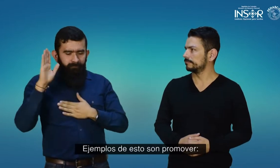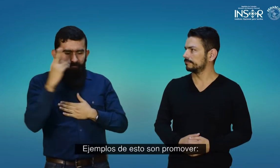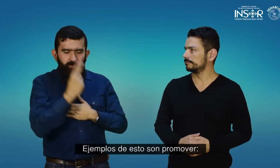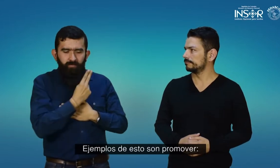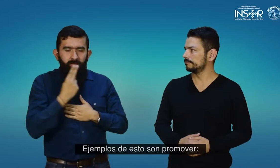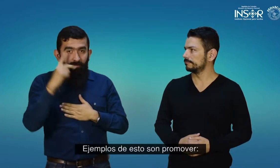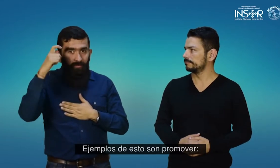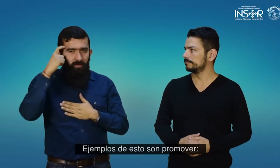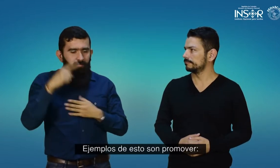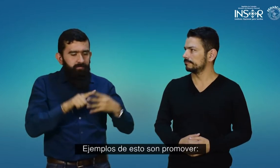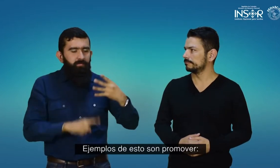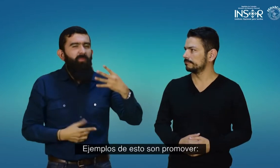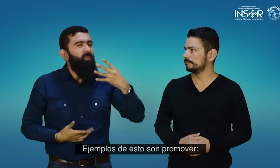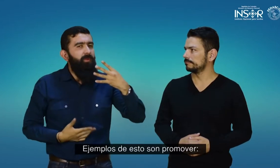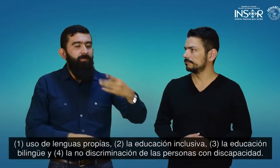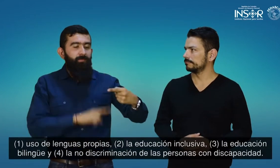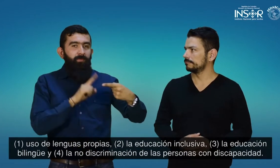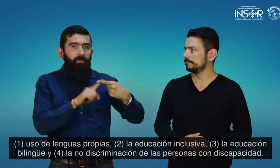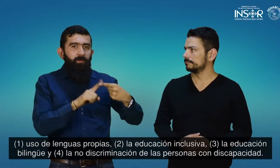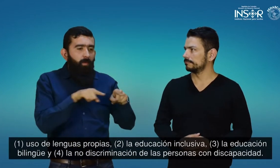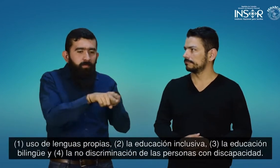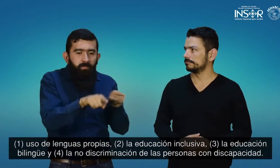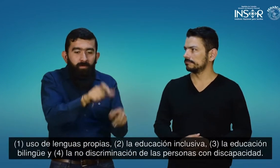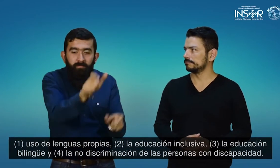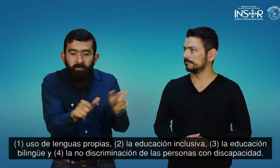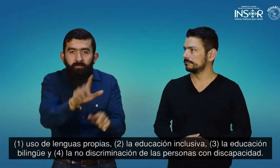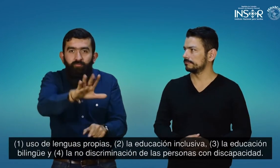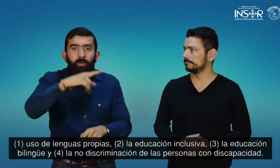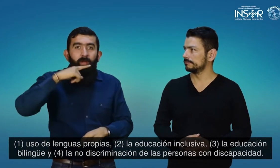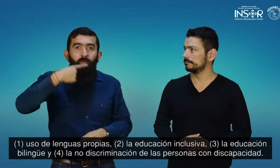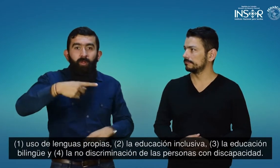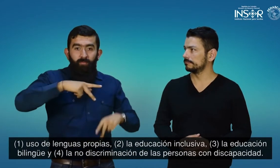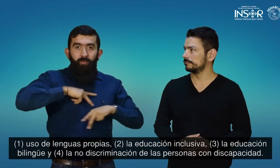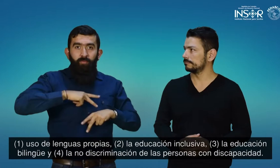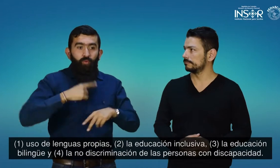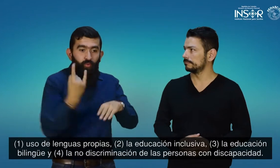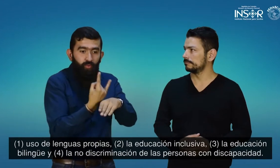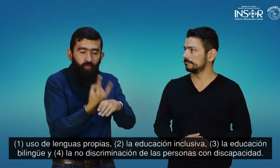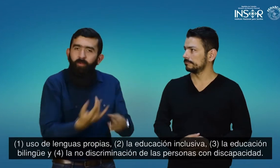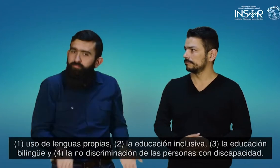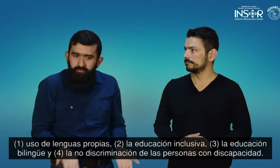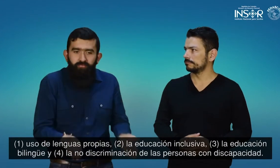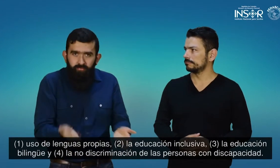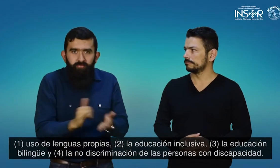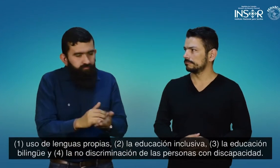Ejemplos de estos son promover, primero, el uso de lenguas propias.